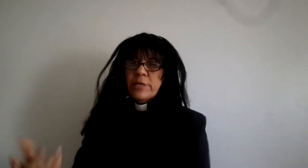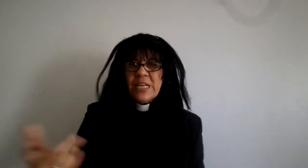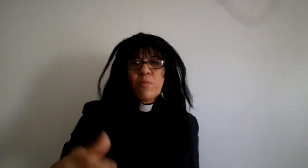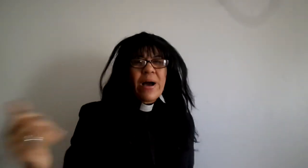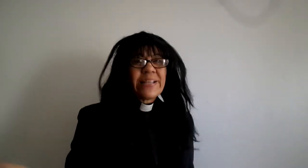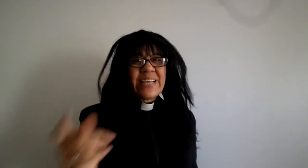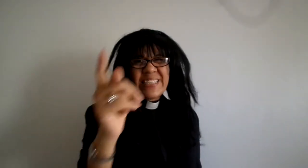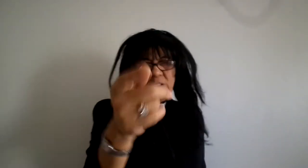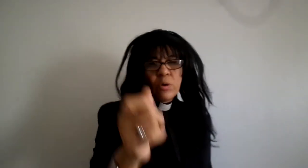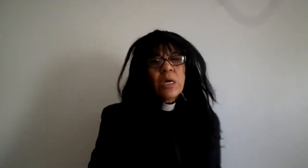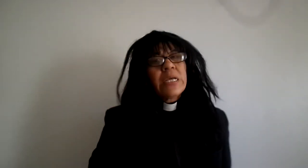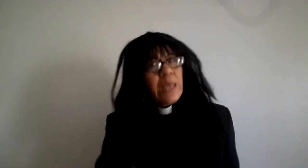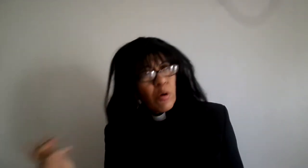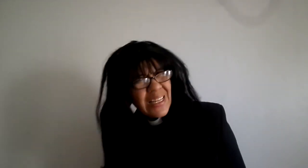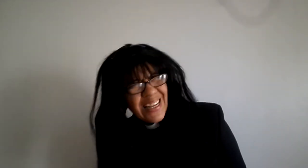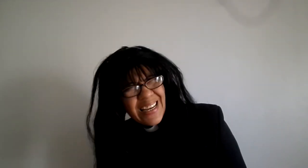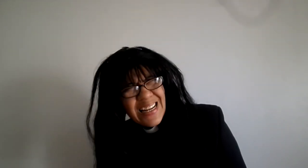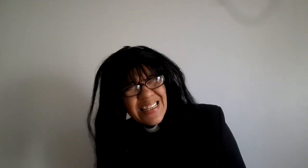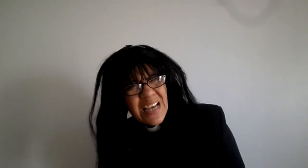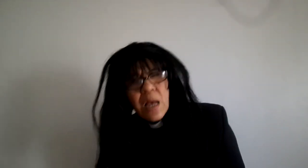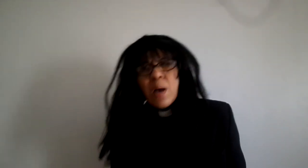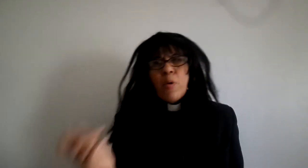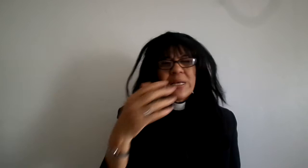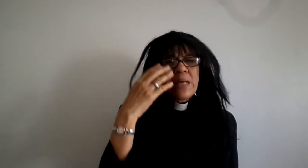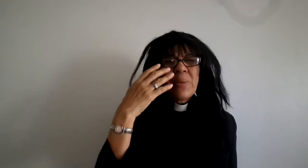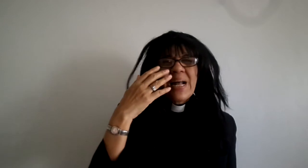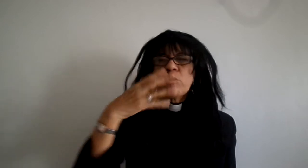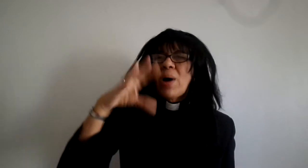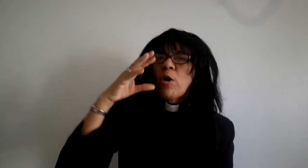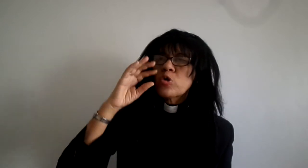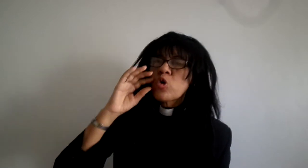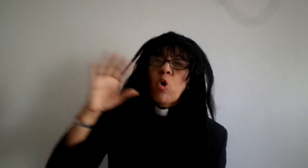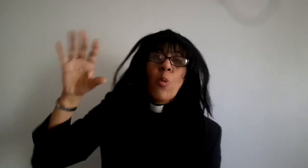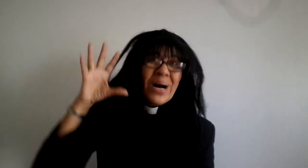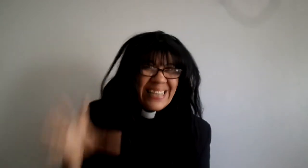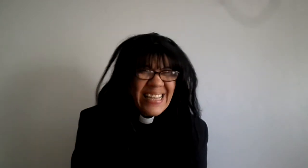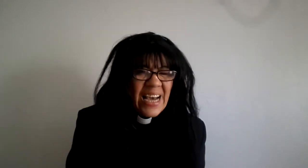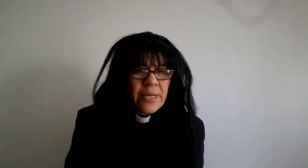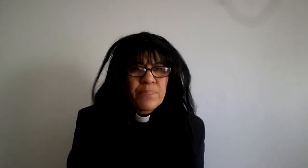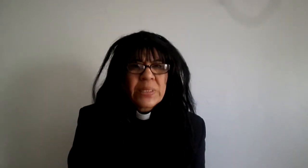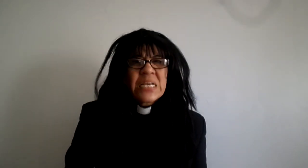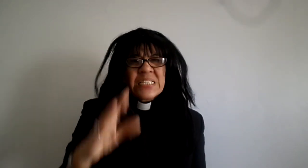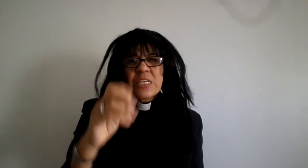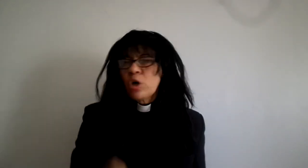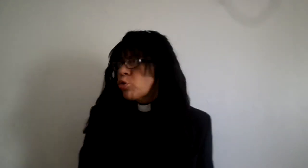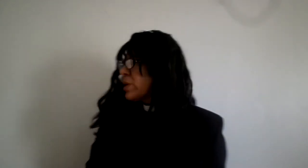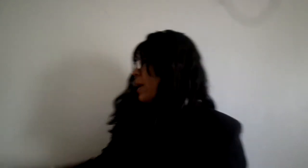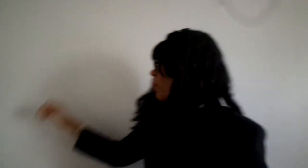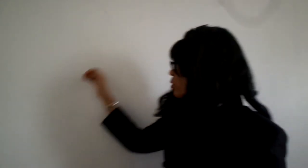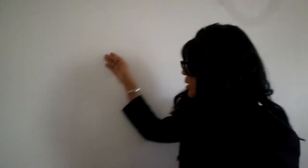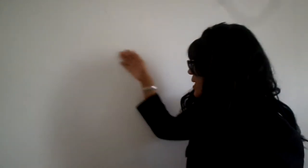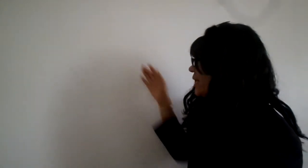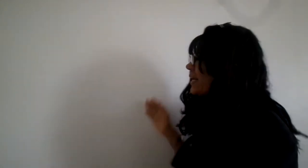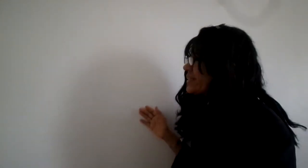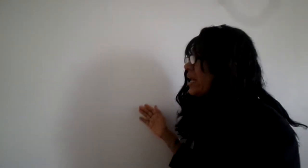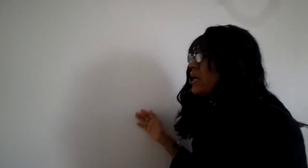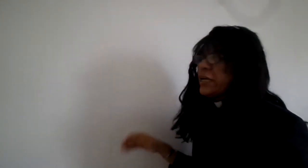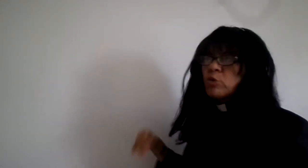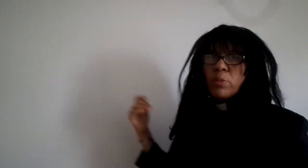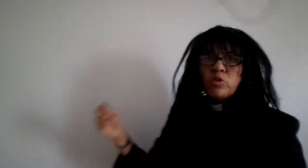queremos a este, ti no. Y te botan de la iglesia porque están mirando bajo los ojos materiales. Si Dios te hubiera puesto aquí en el altar, todo el mundo